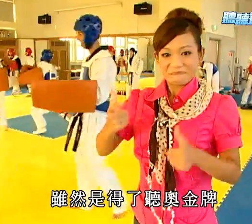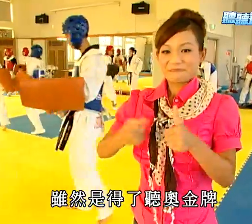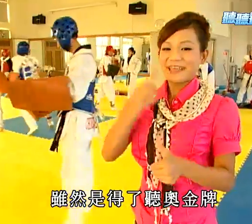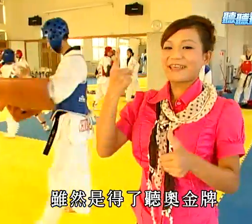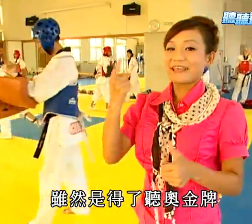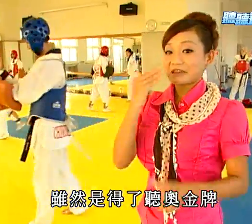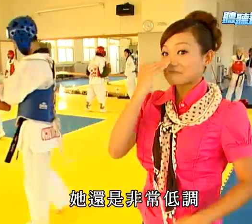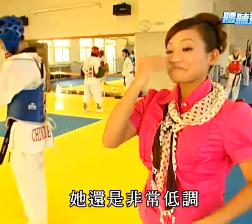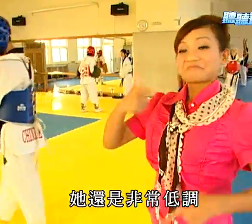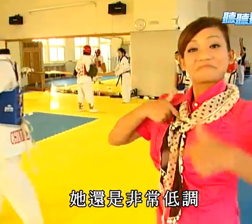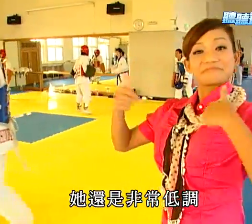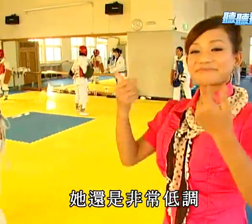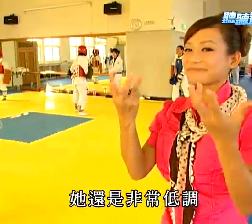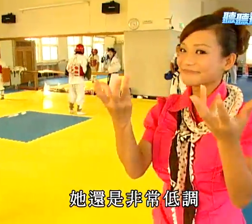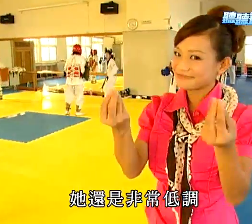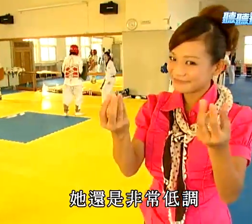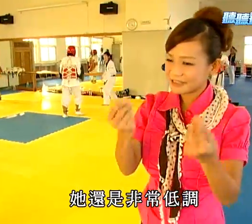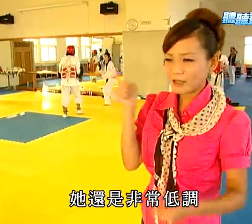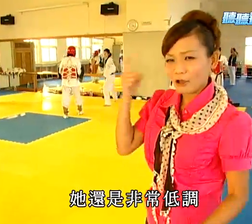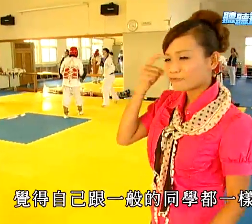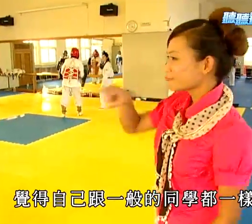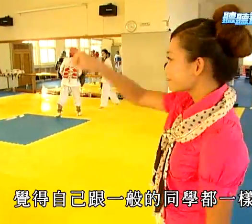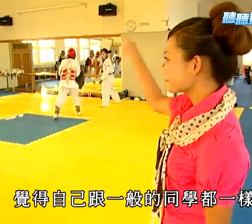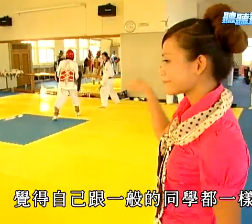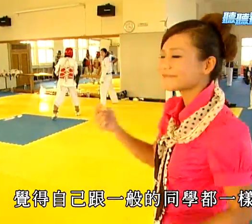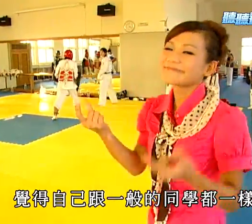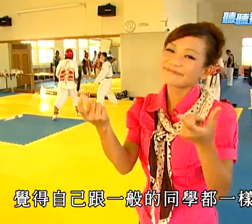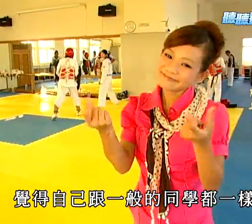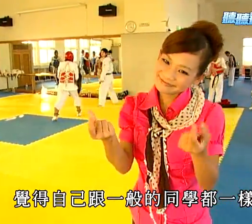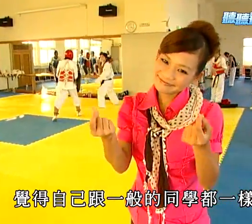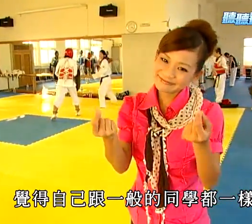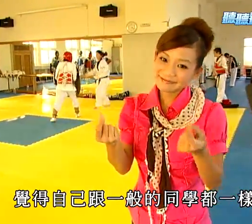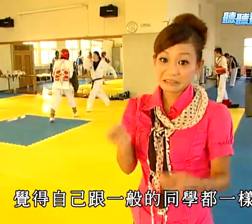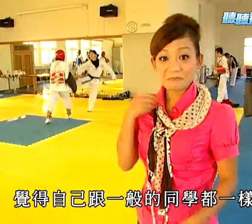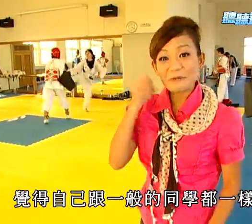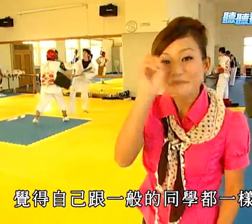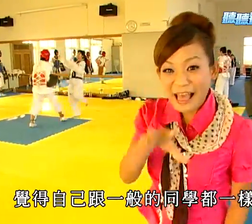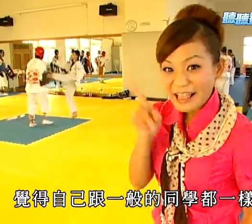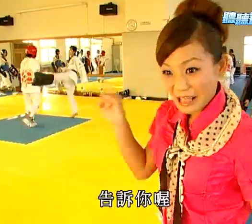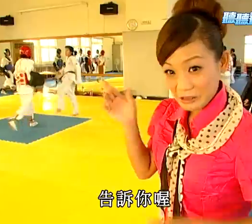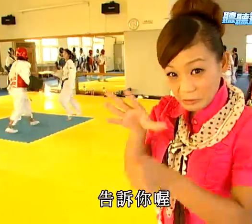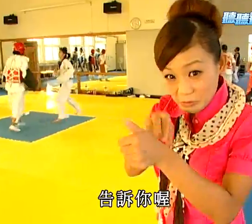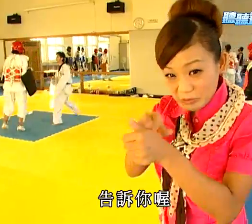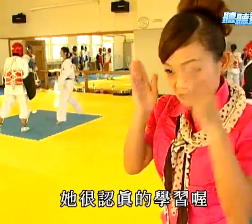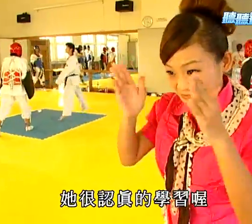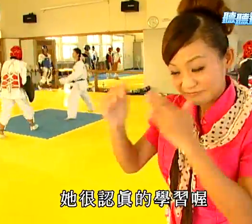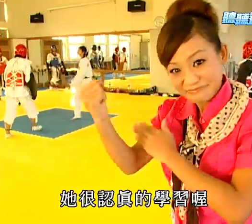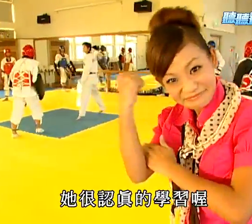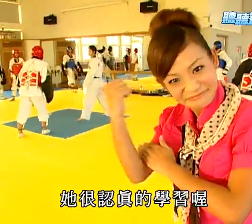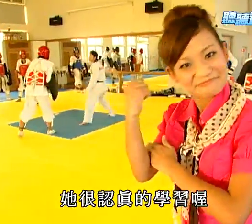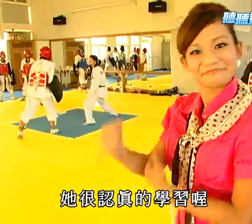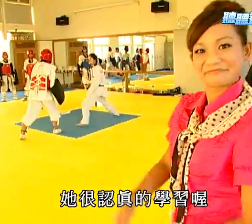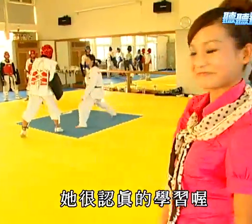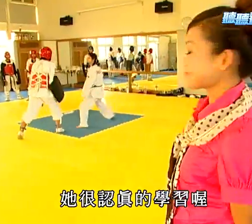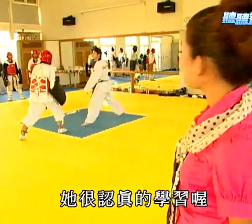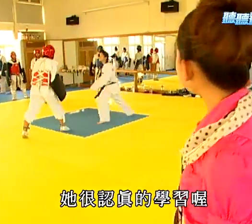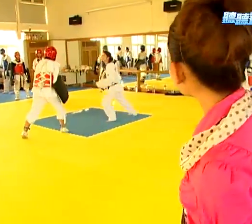牌，他还是非常低调，觉得自己跟一般的同学都一样。告诉你哦，他很认真的学习哦。